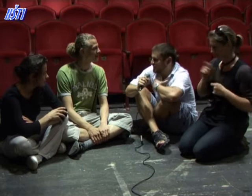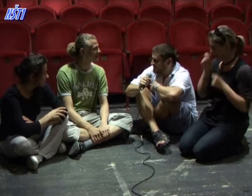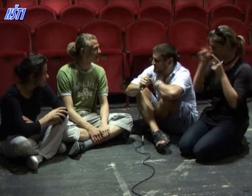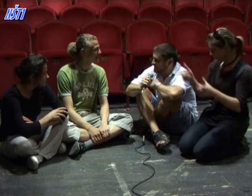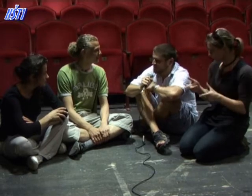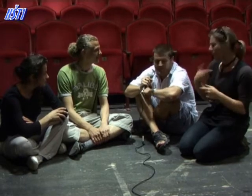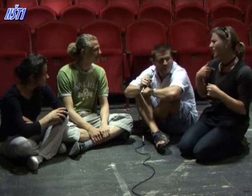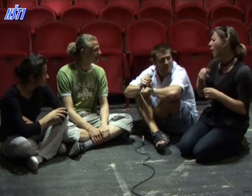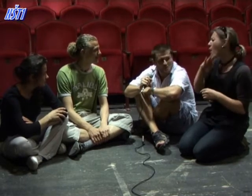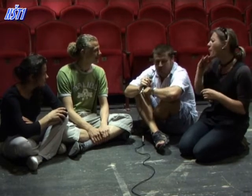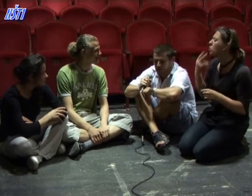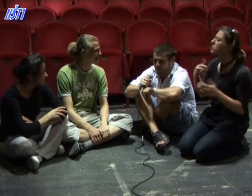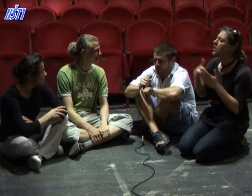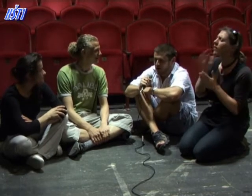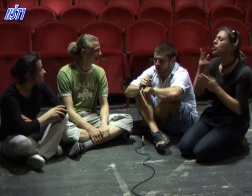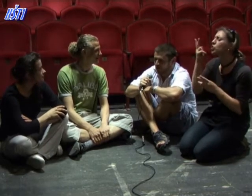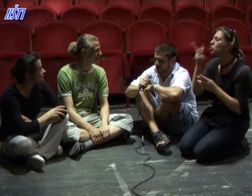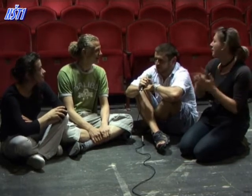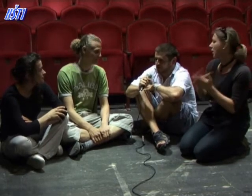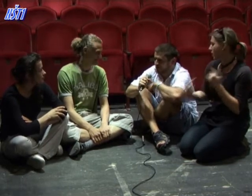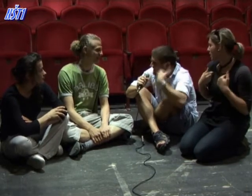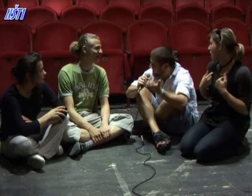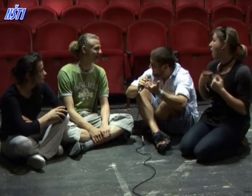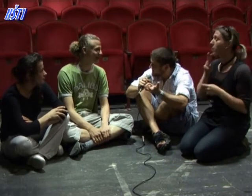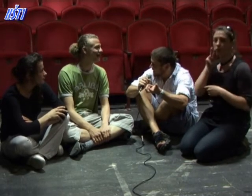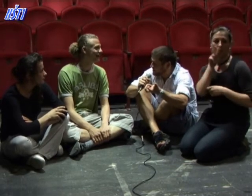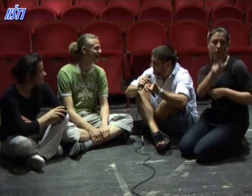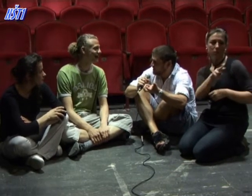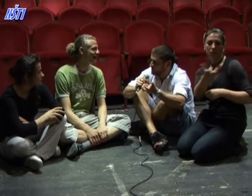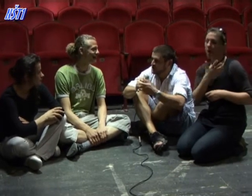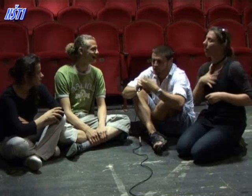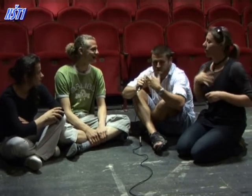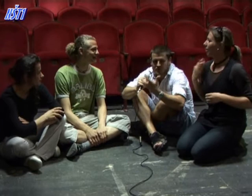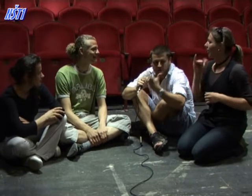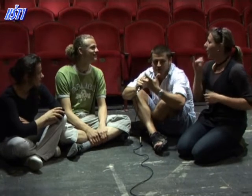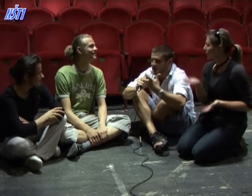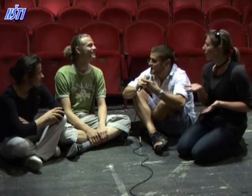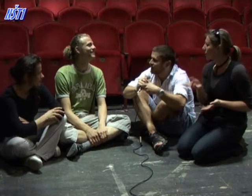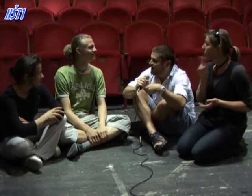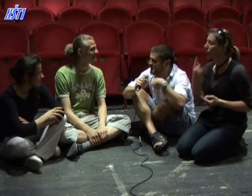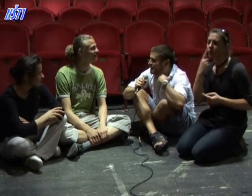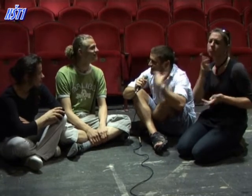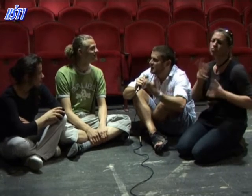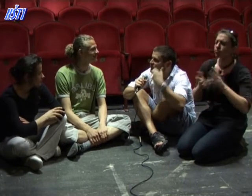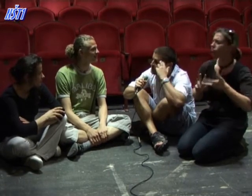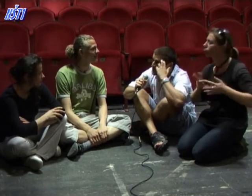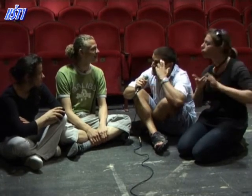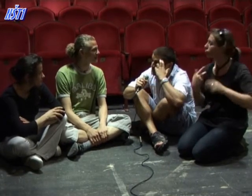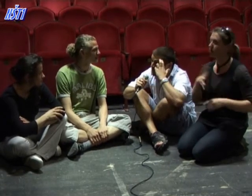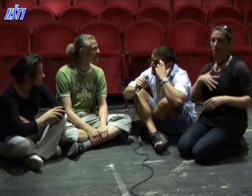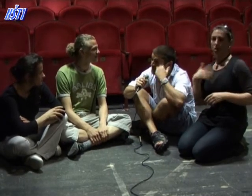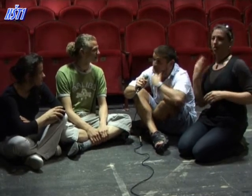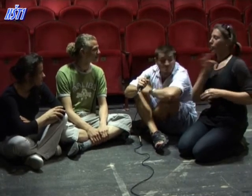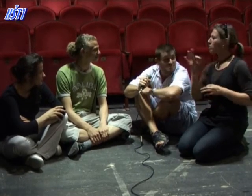já znakové řeči nerozumím, ale pro mě je to prostě velký divadelní zážitek. Jo? To, na co se dívám, je najednou po